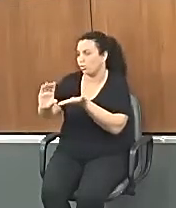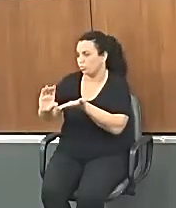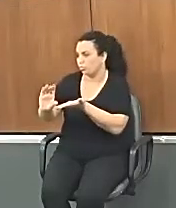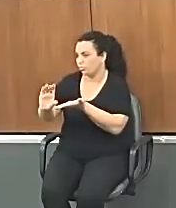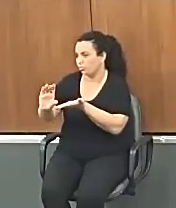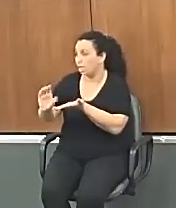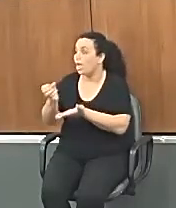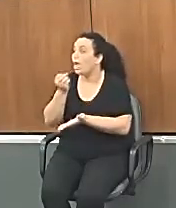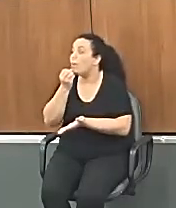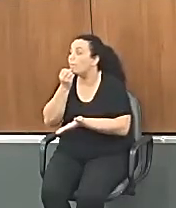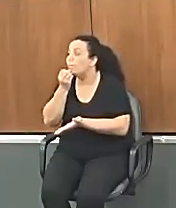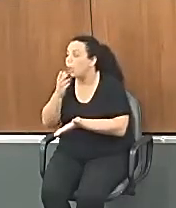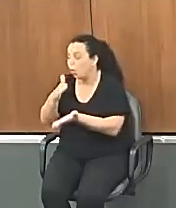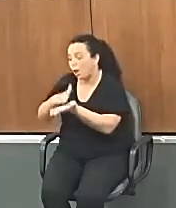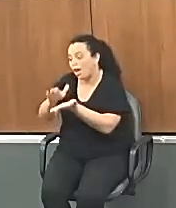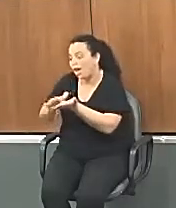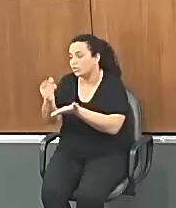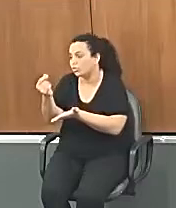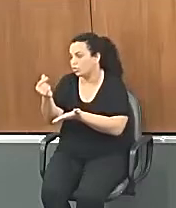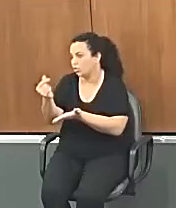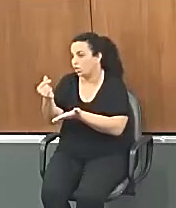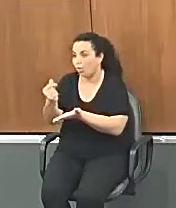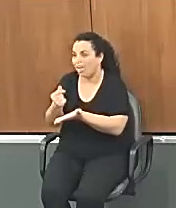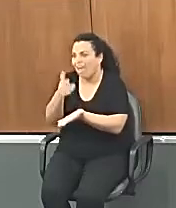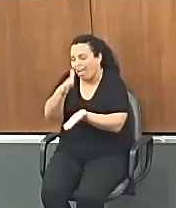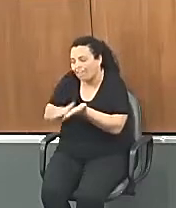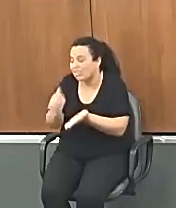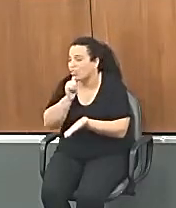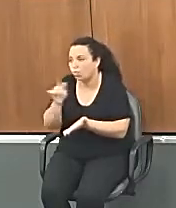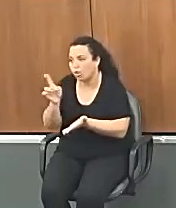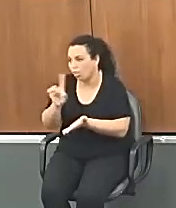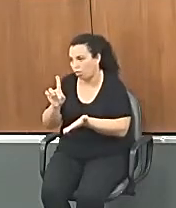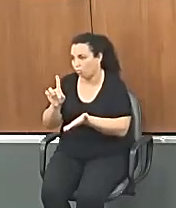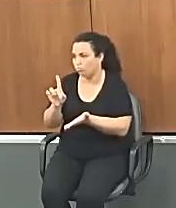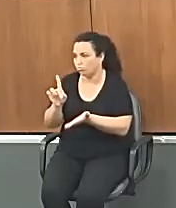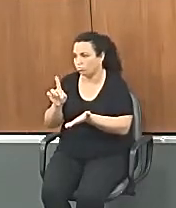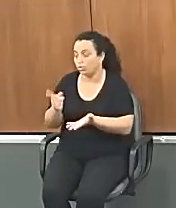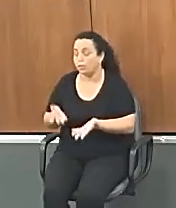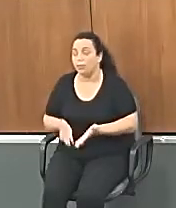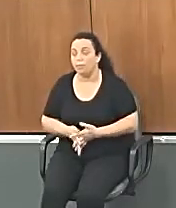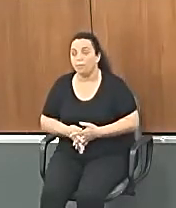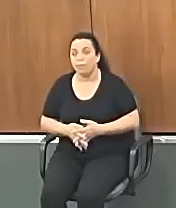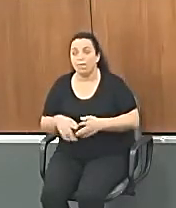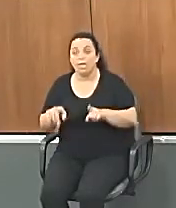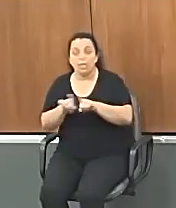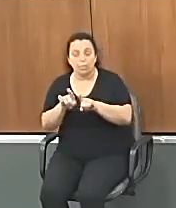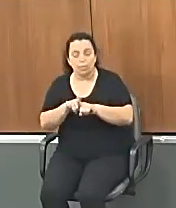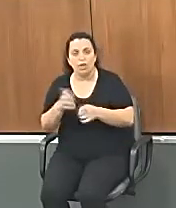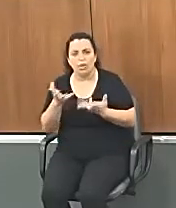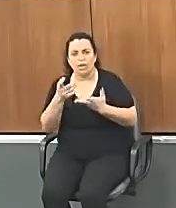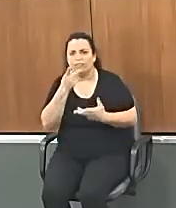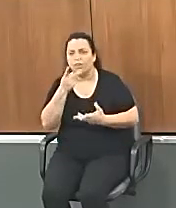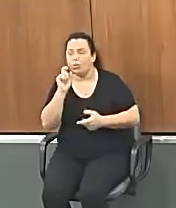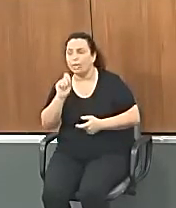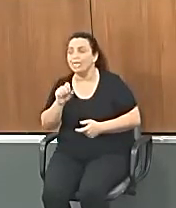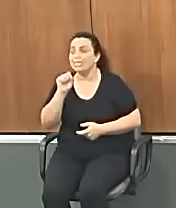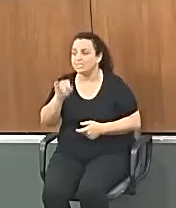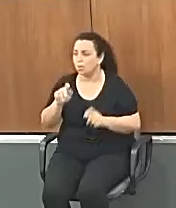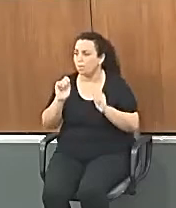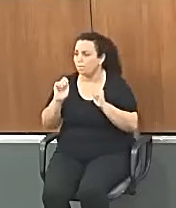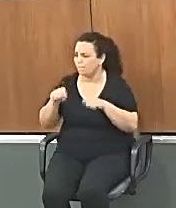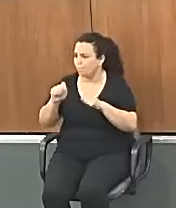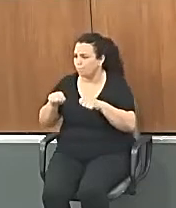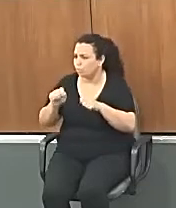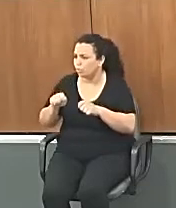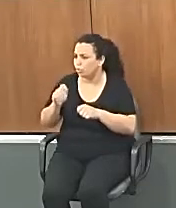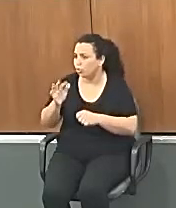diferenciado só mais uma observação aqui e se fosse possível num outro momento que fizéssemos